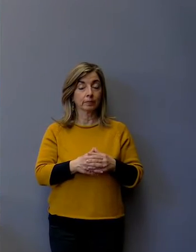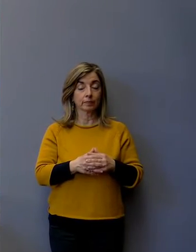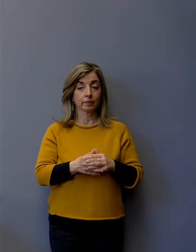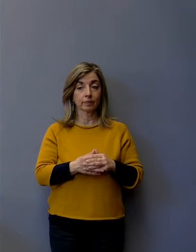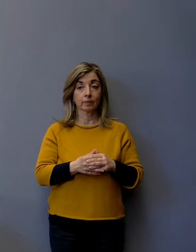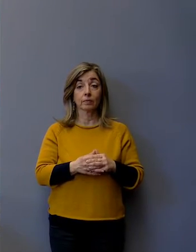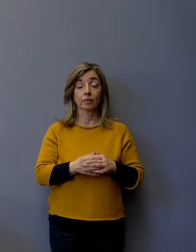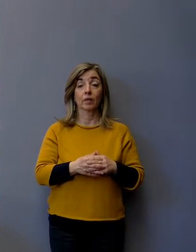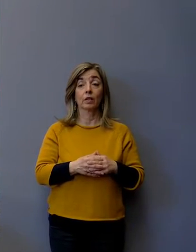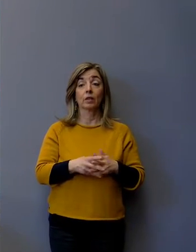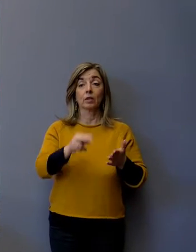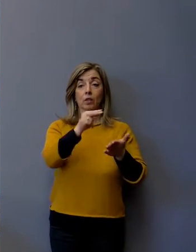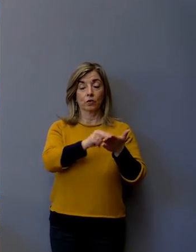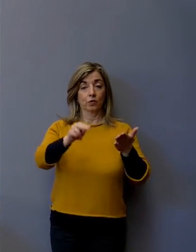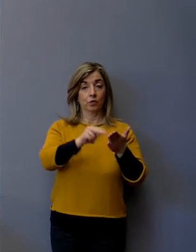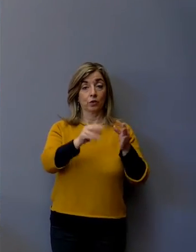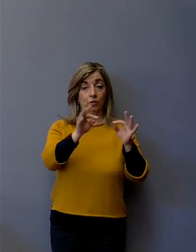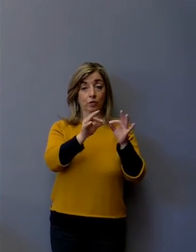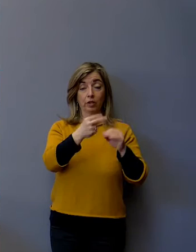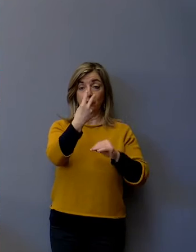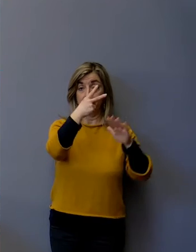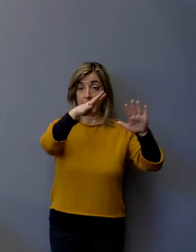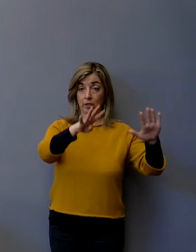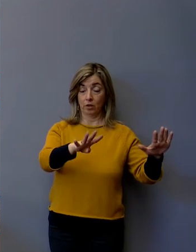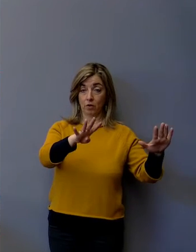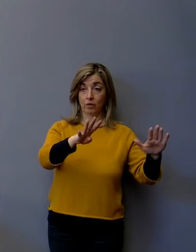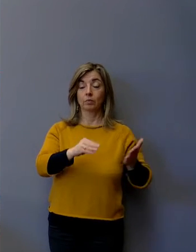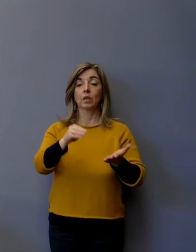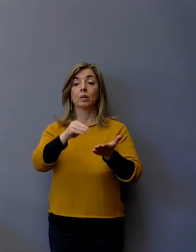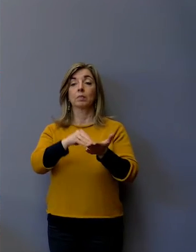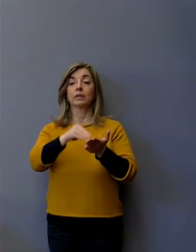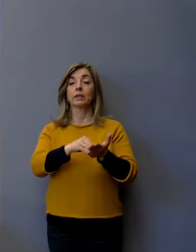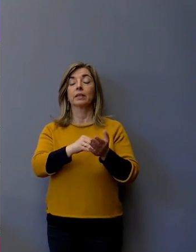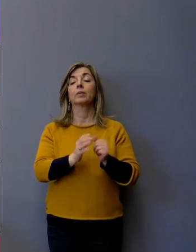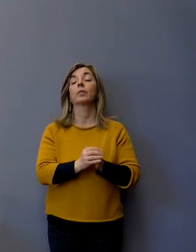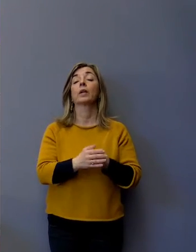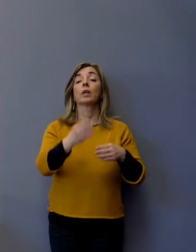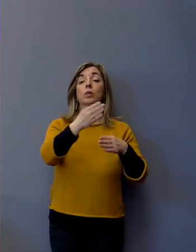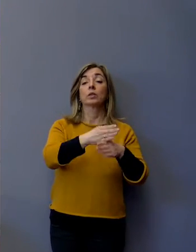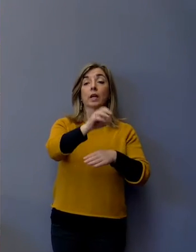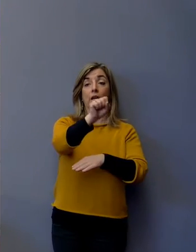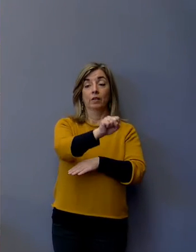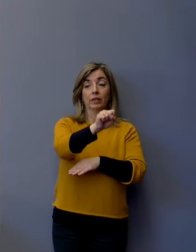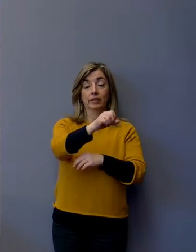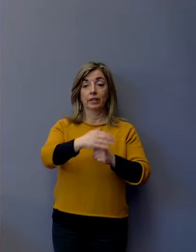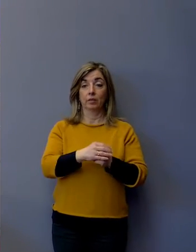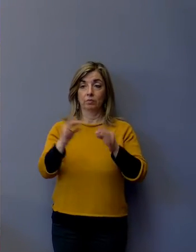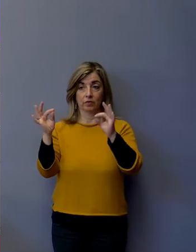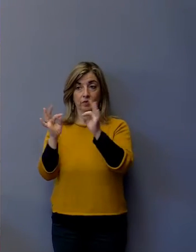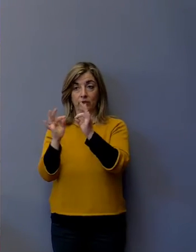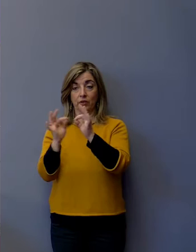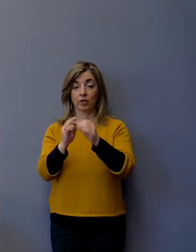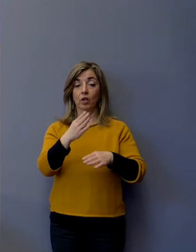29 voti favorevoli in presenza consigliere avvenente favorevole